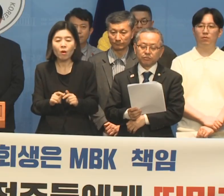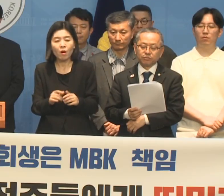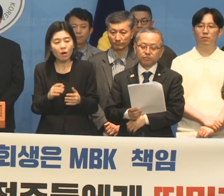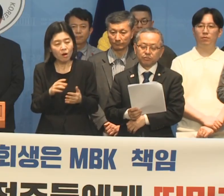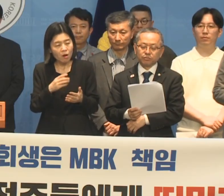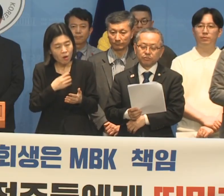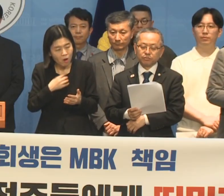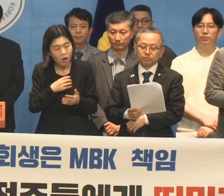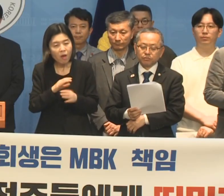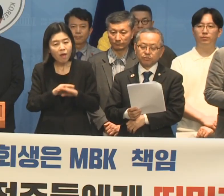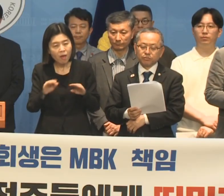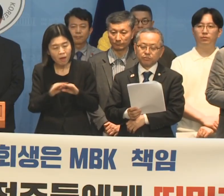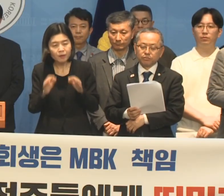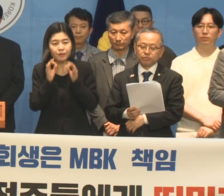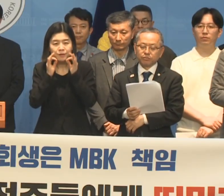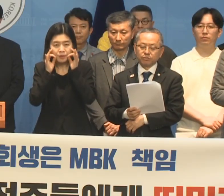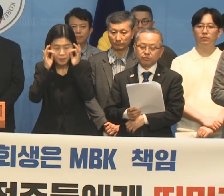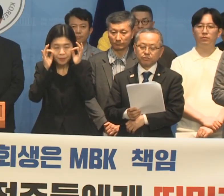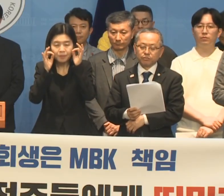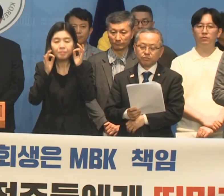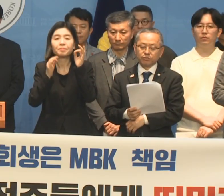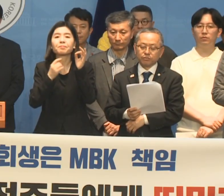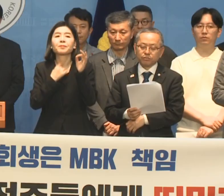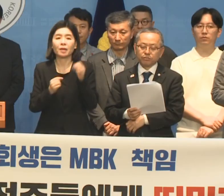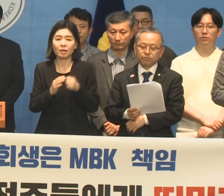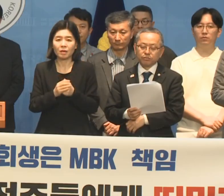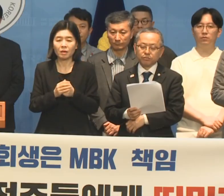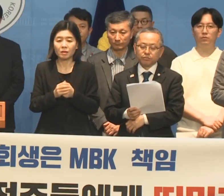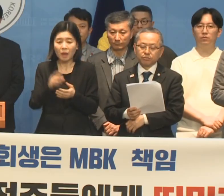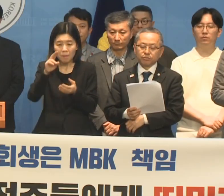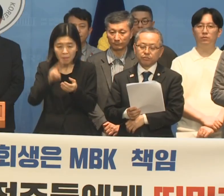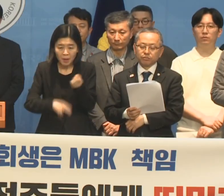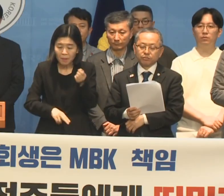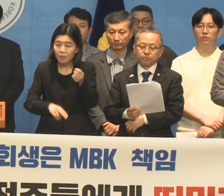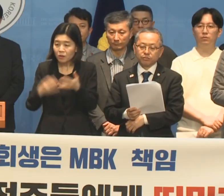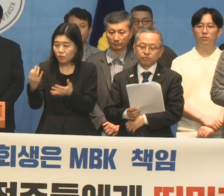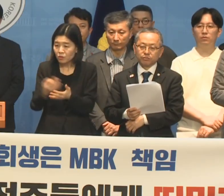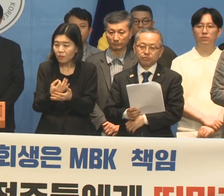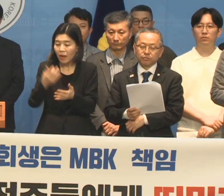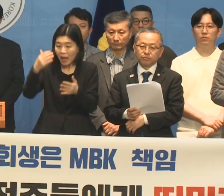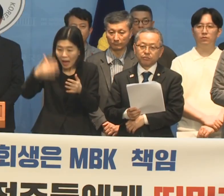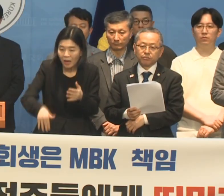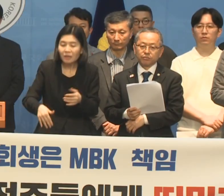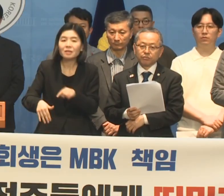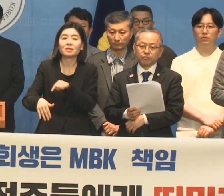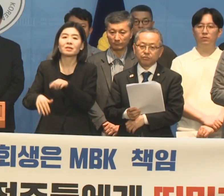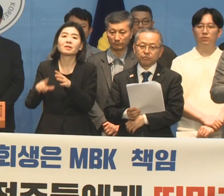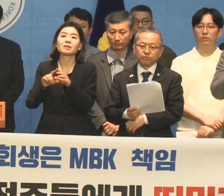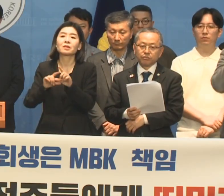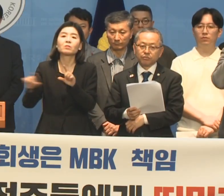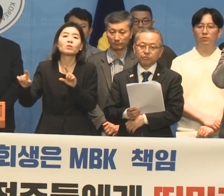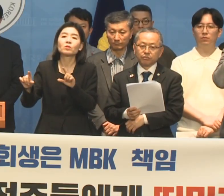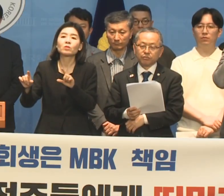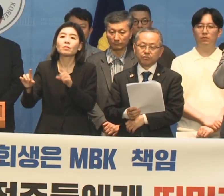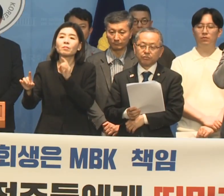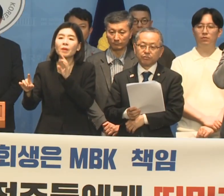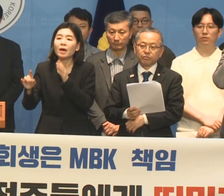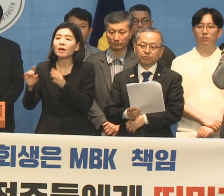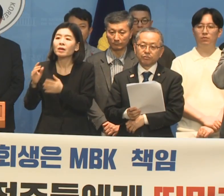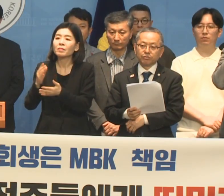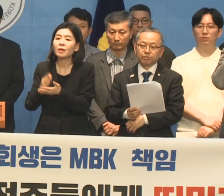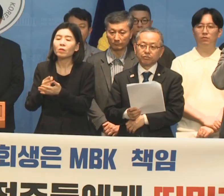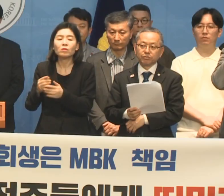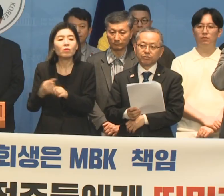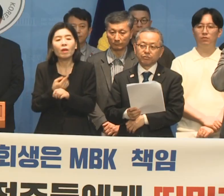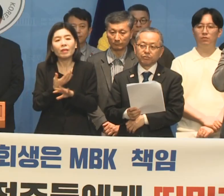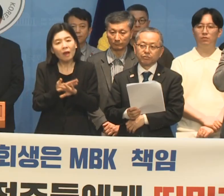힘써왔습니다. 그러나 미지급된 판매 대금의 일부를 제외하고는 홈플러스는 지금까지 문제 해결에